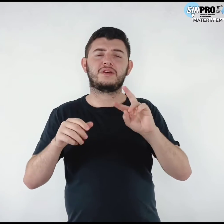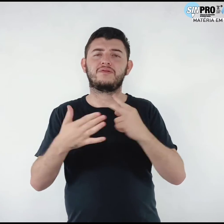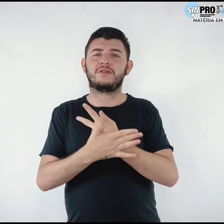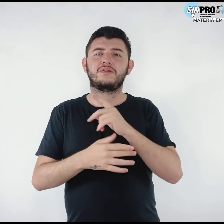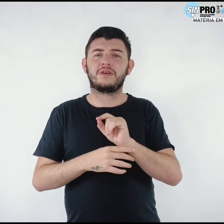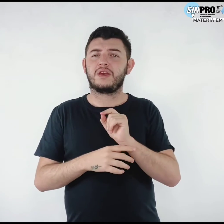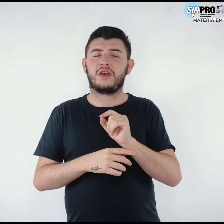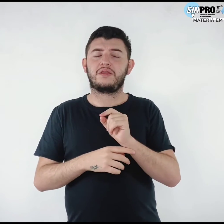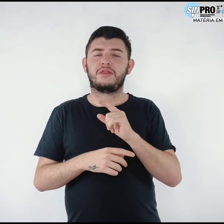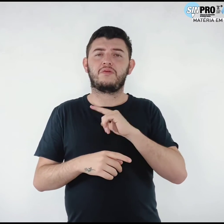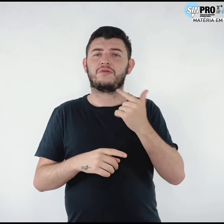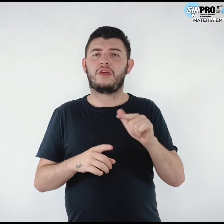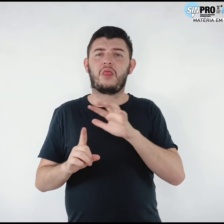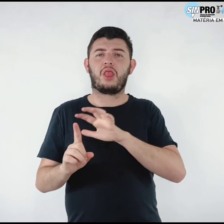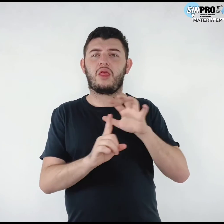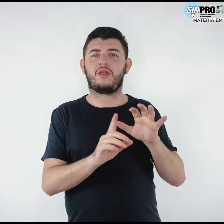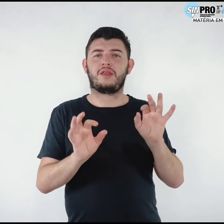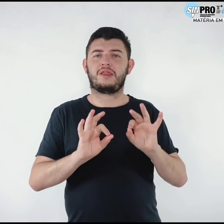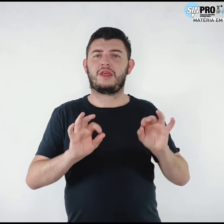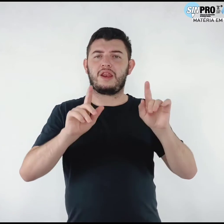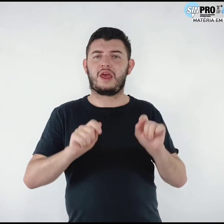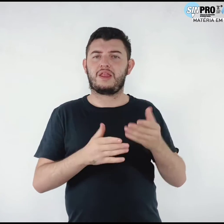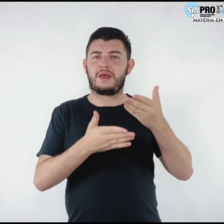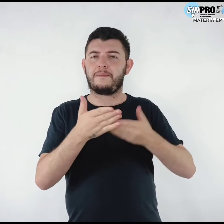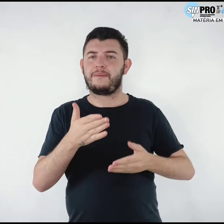aquisitivo das classes, como diz a imprensa.